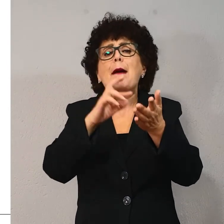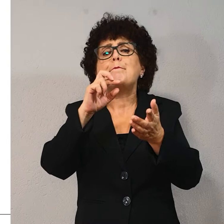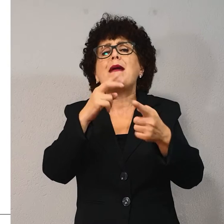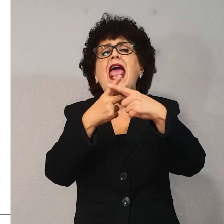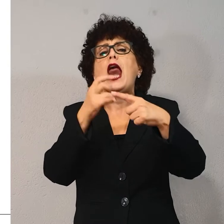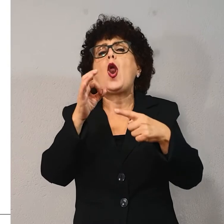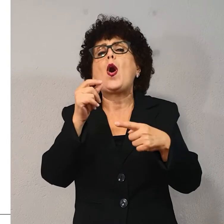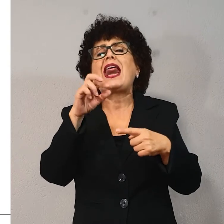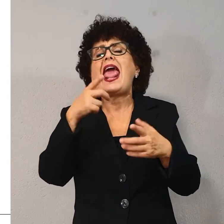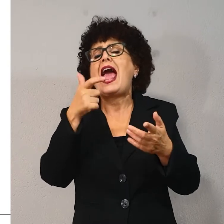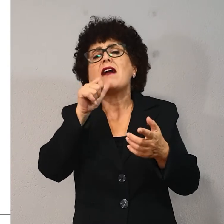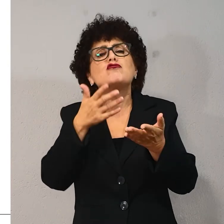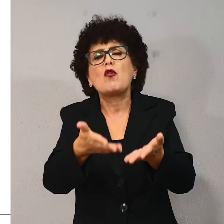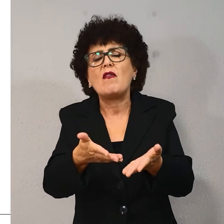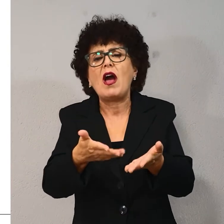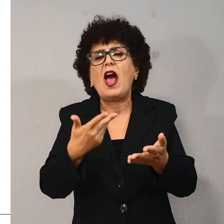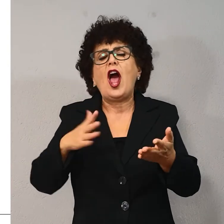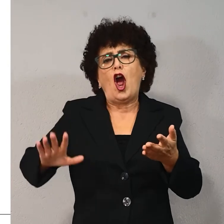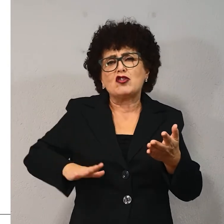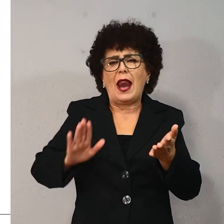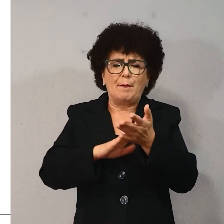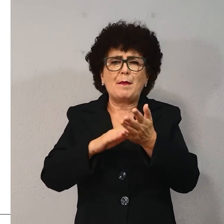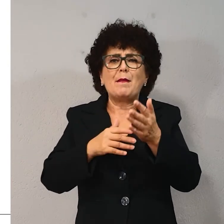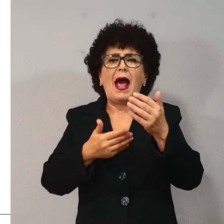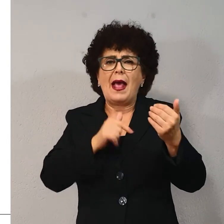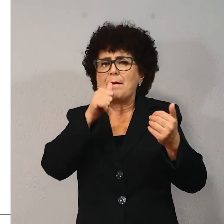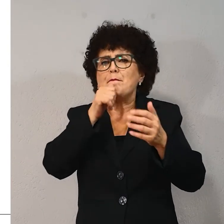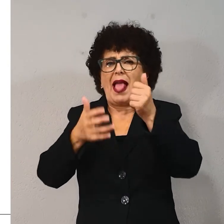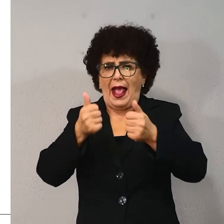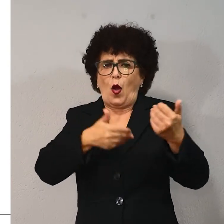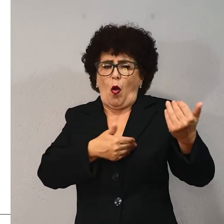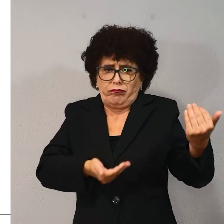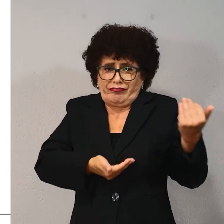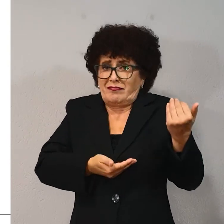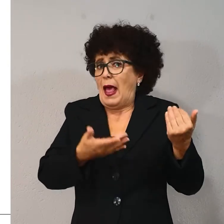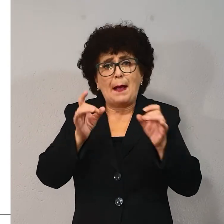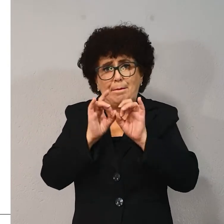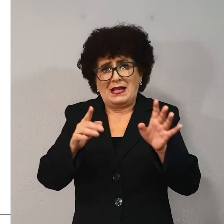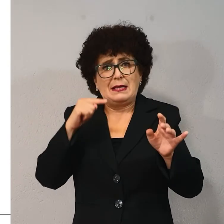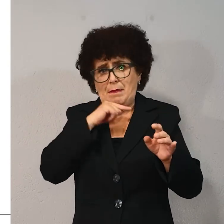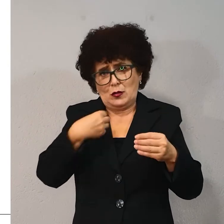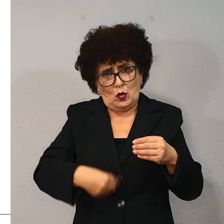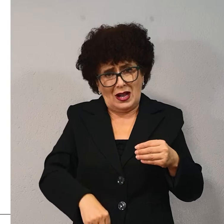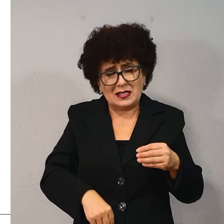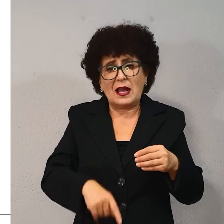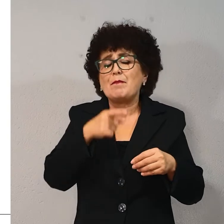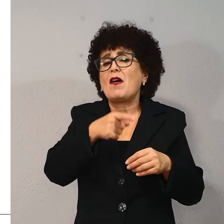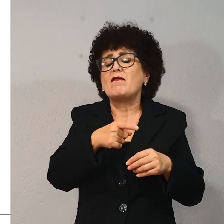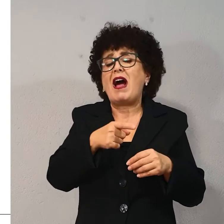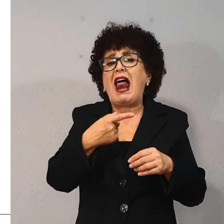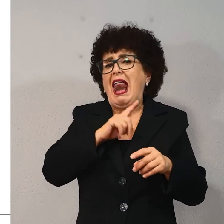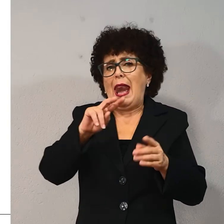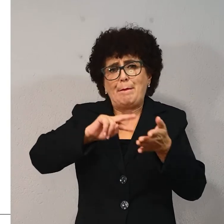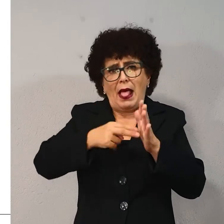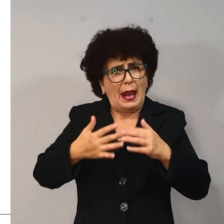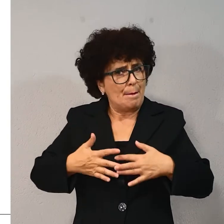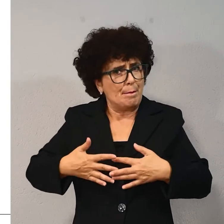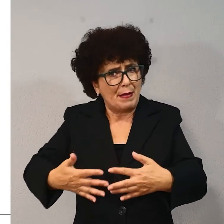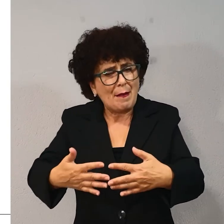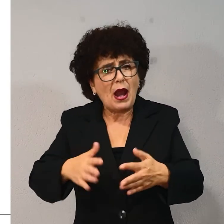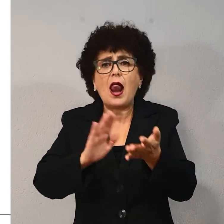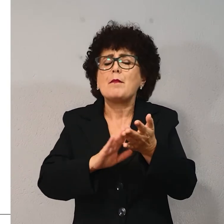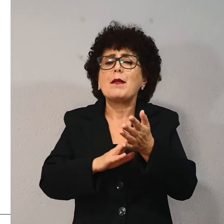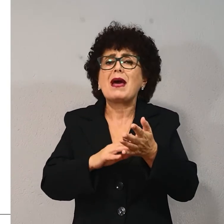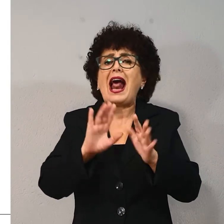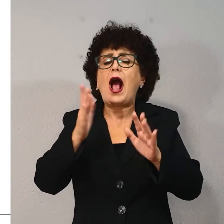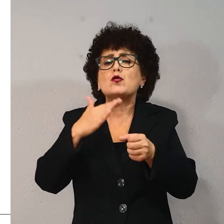базира на фактот дека кога жената дои, нема менструација. Во основа методот штити од непланирана бременост доколку